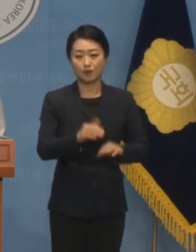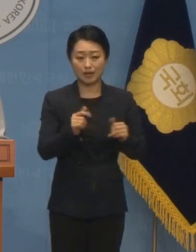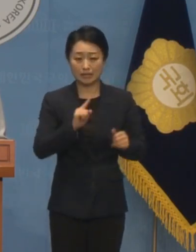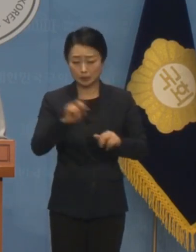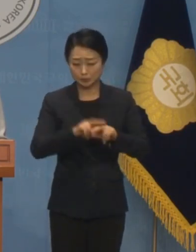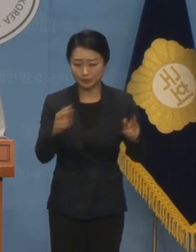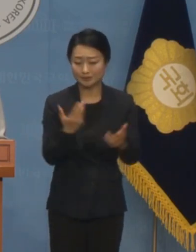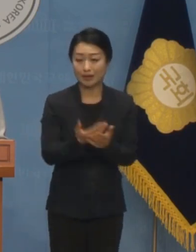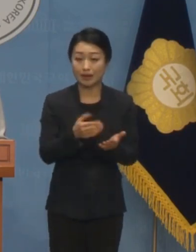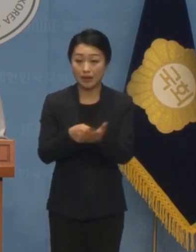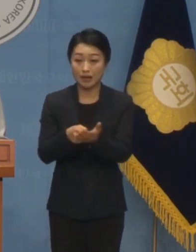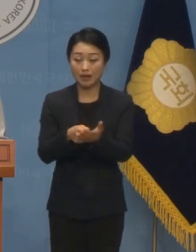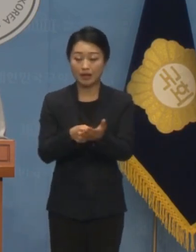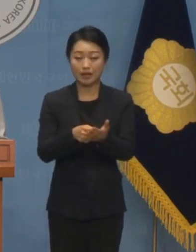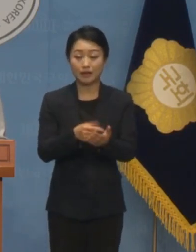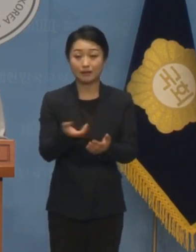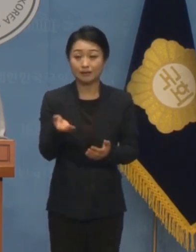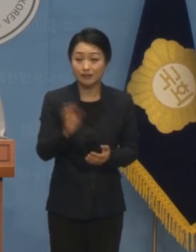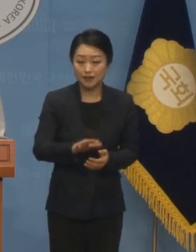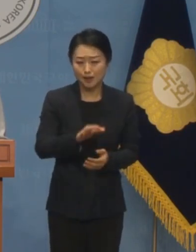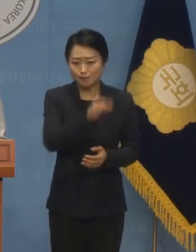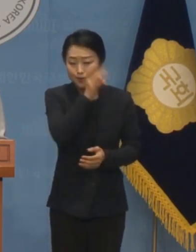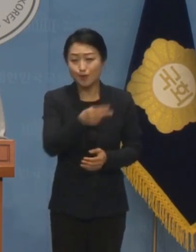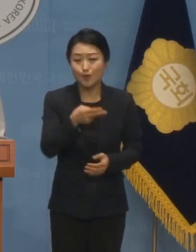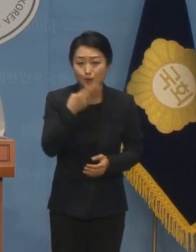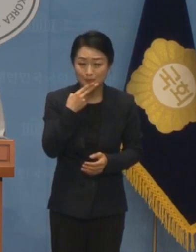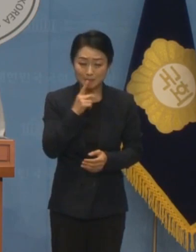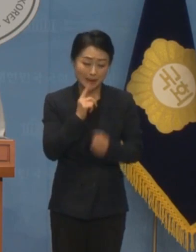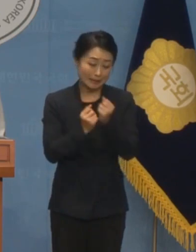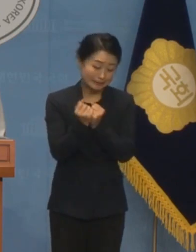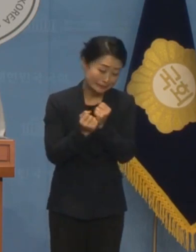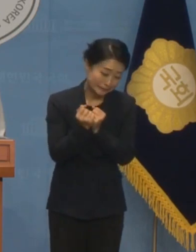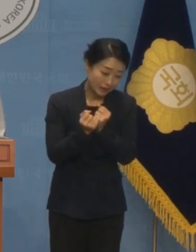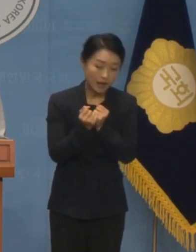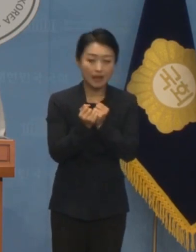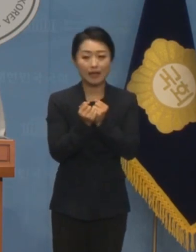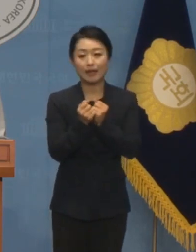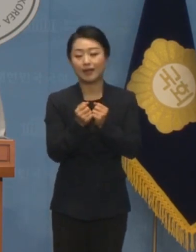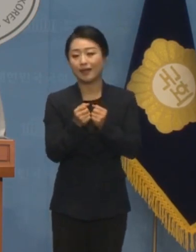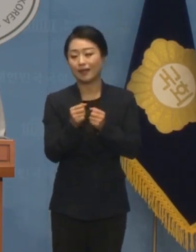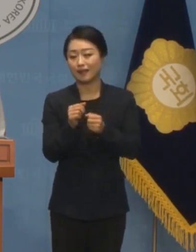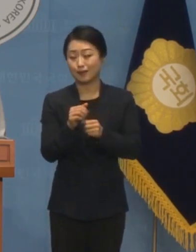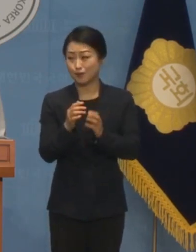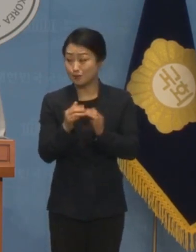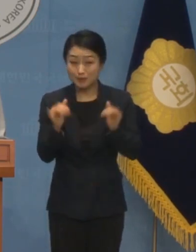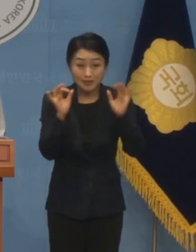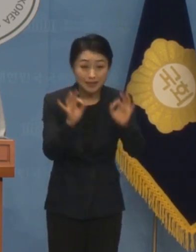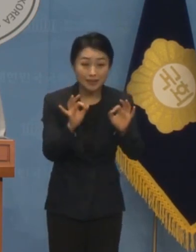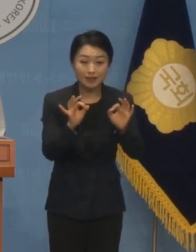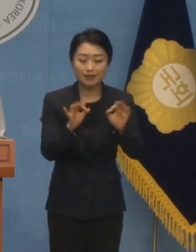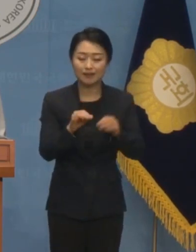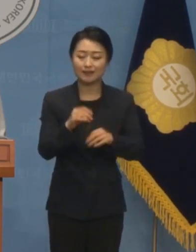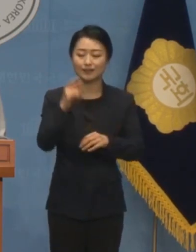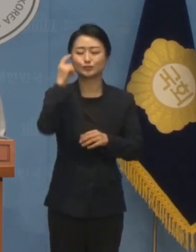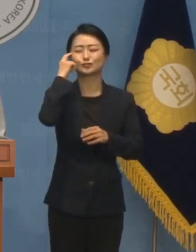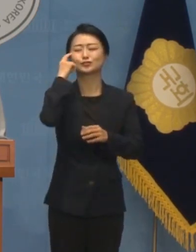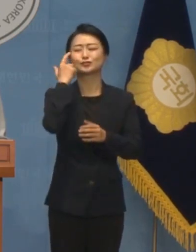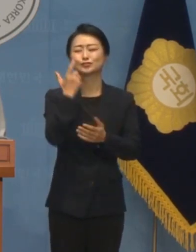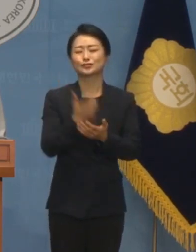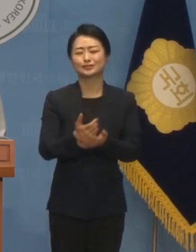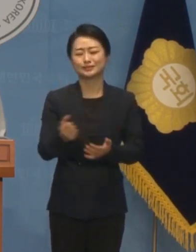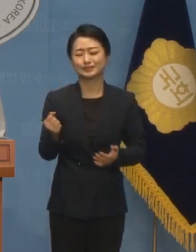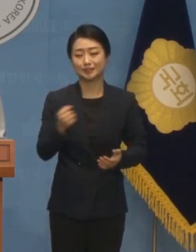이후에도 부끄럼도 모르고 자행되는 이른바 해명 릴레이는 국민의 마음을 더 아프게